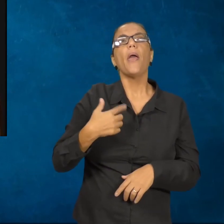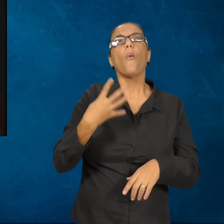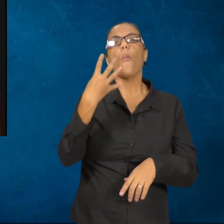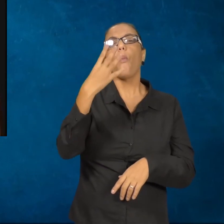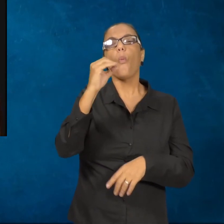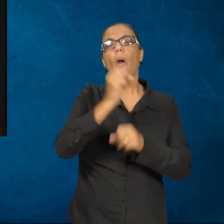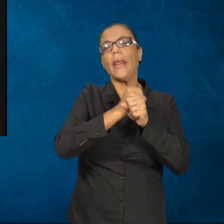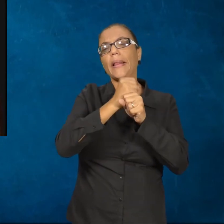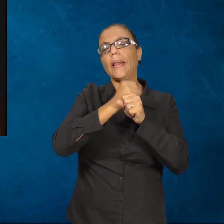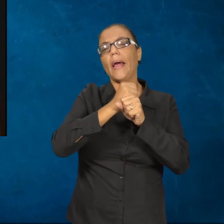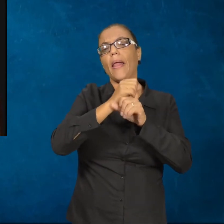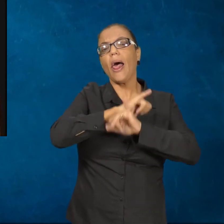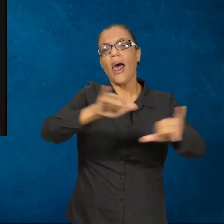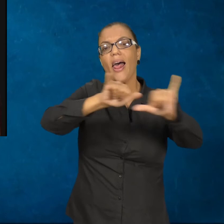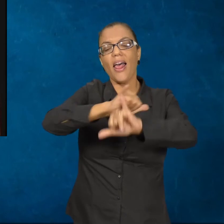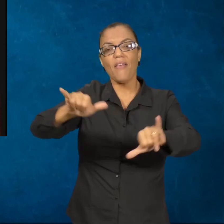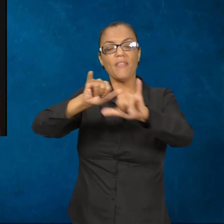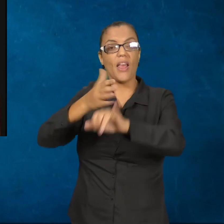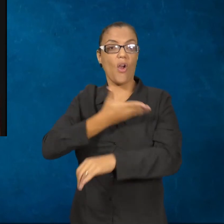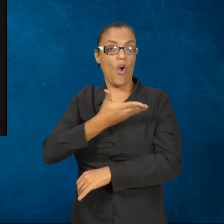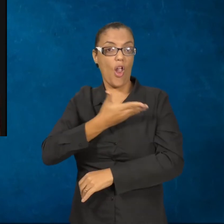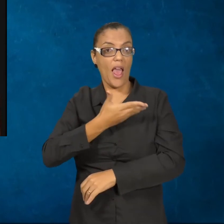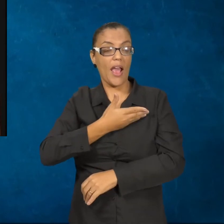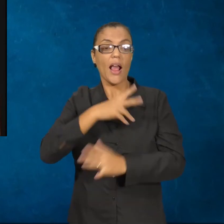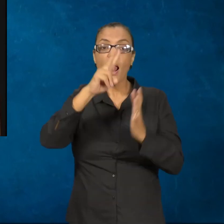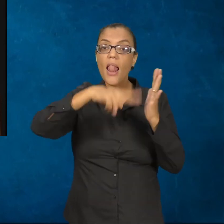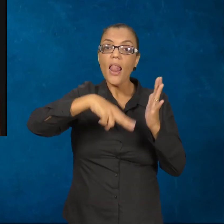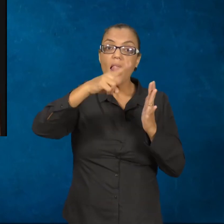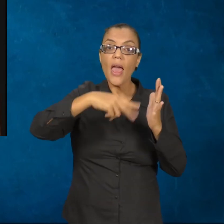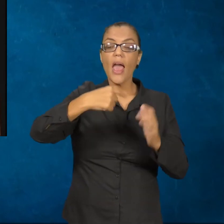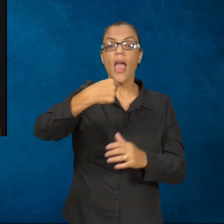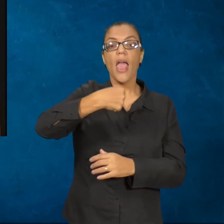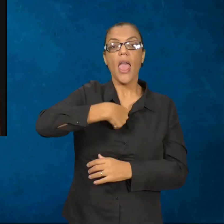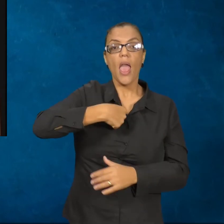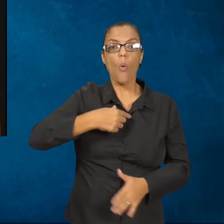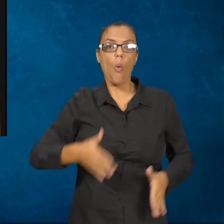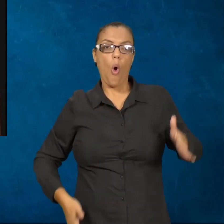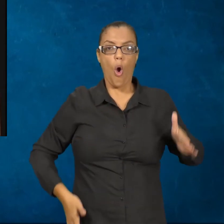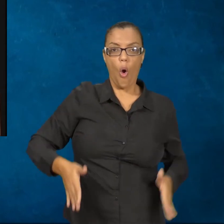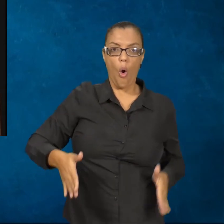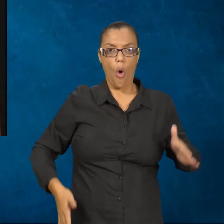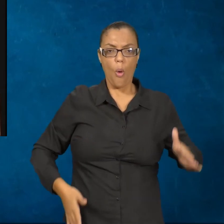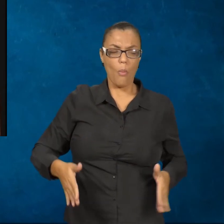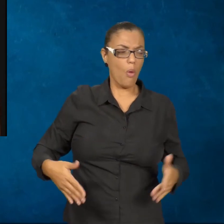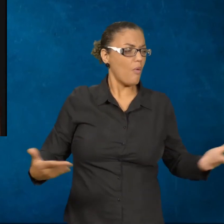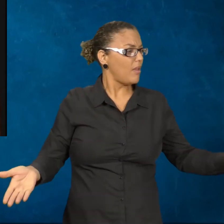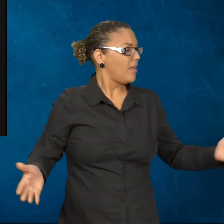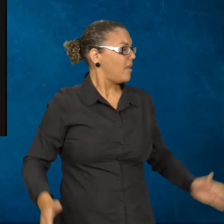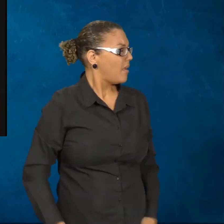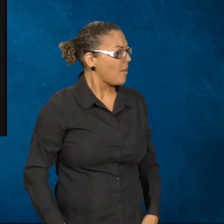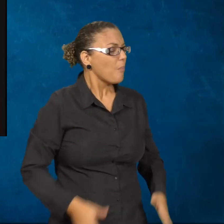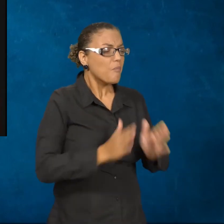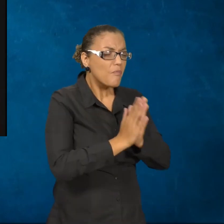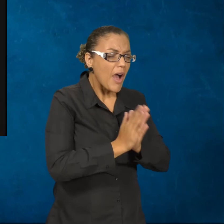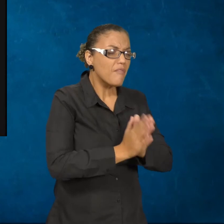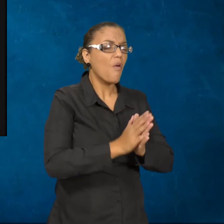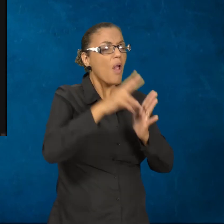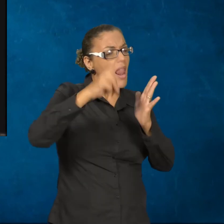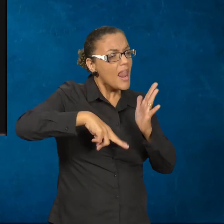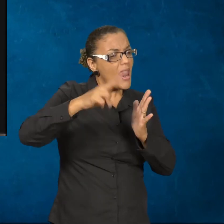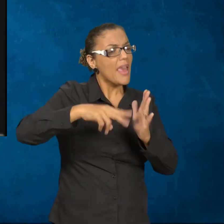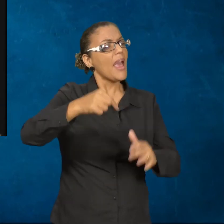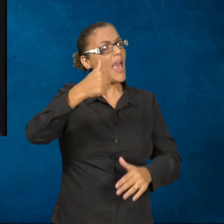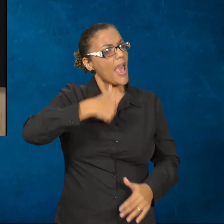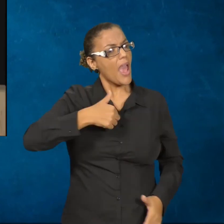Asimov. Ninguém leu. É uma obra-prima, Eu, Robô. Que isso, a autobiografia do Maluf. Pelo amor de Deus, é um dos melhores